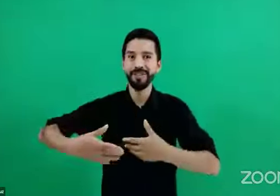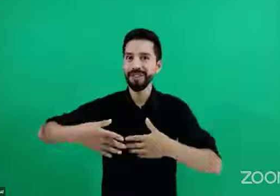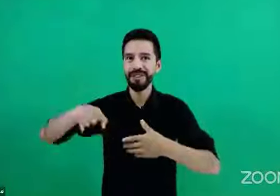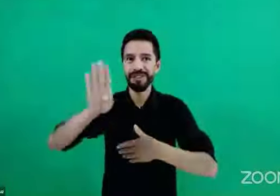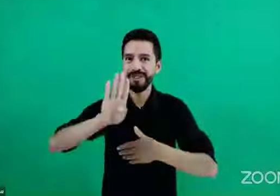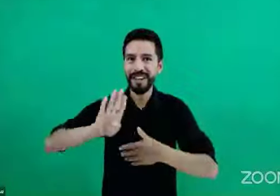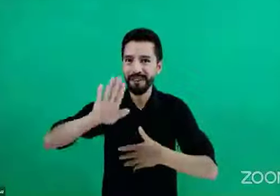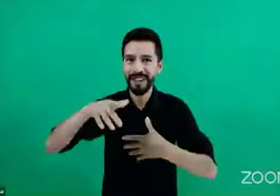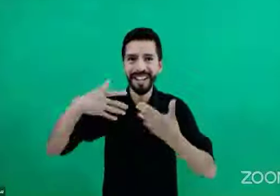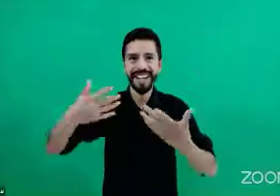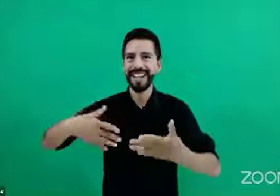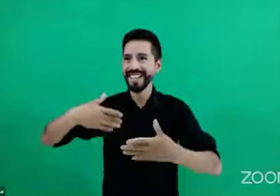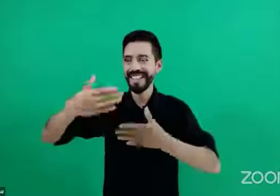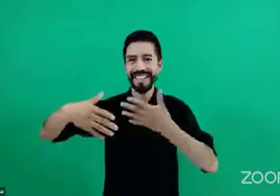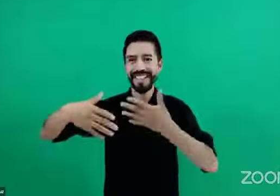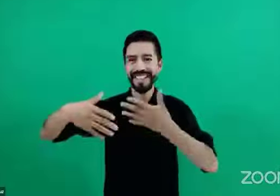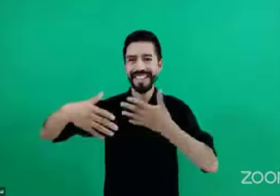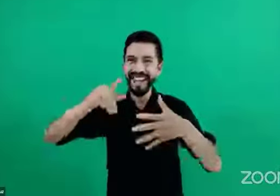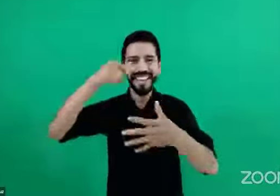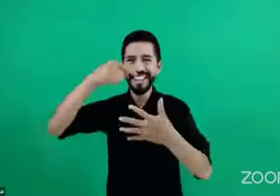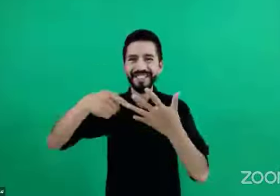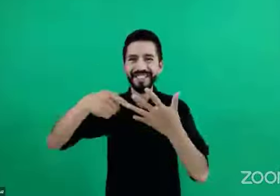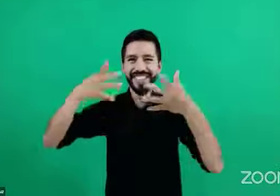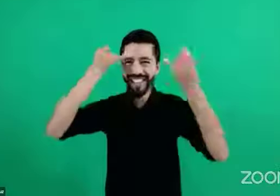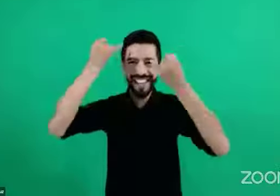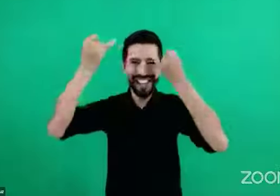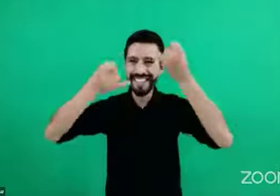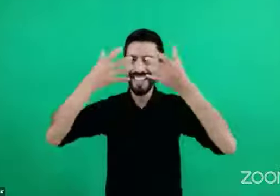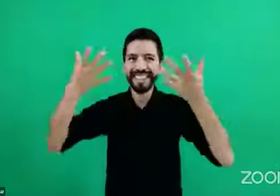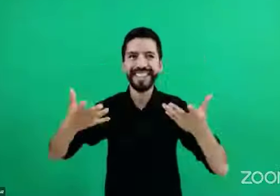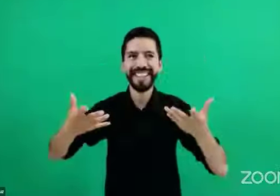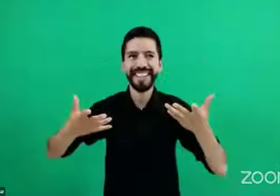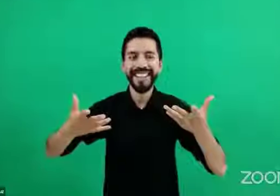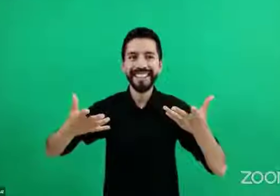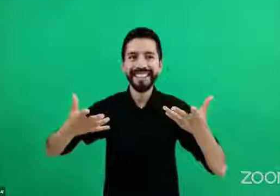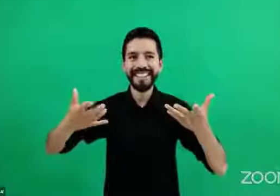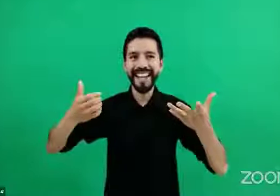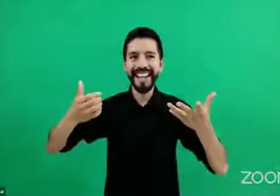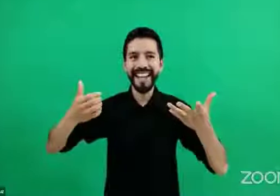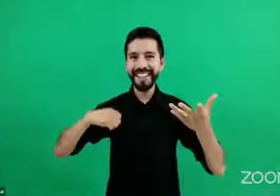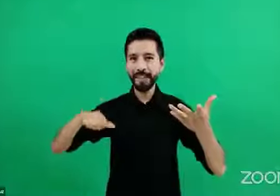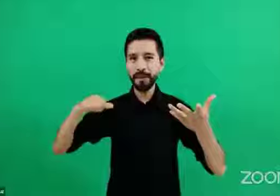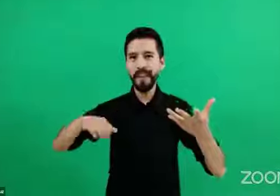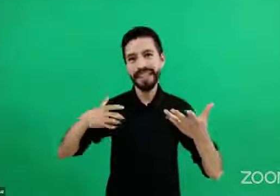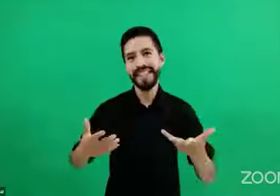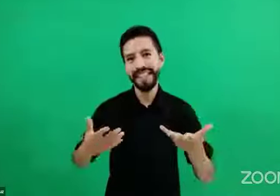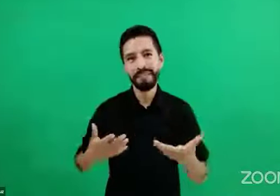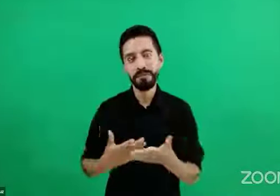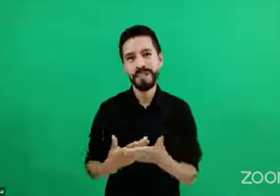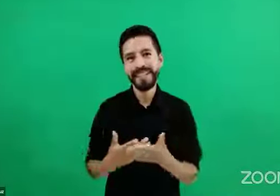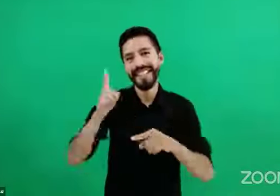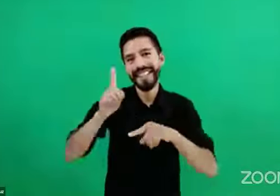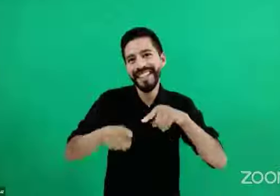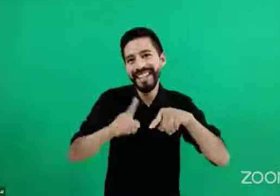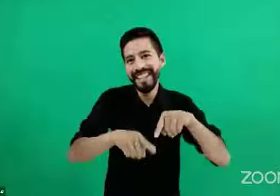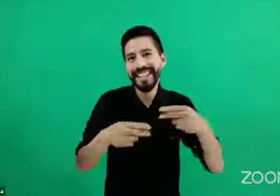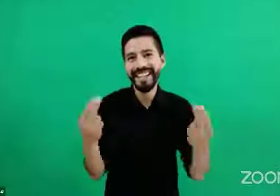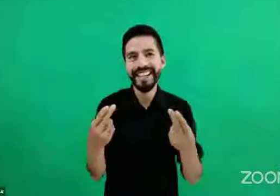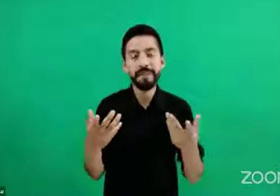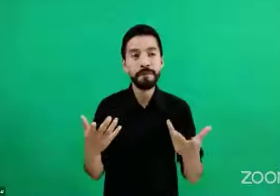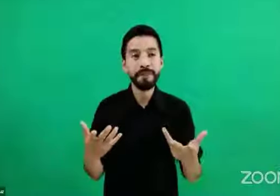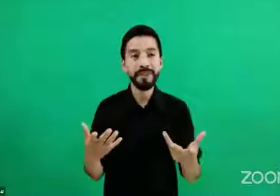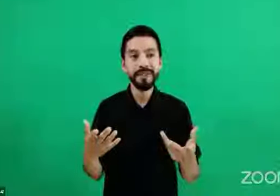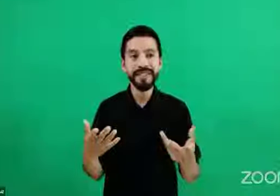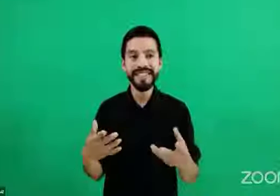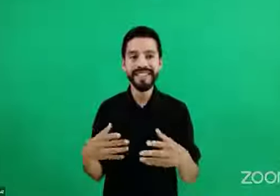enfermedad o incluso una brujería, les hicieron brujería. No sé, ideas tan anticuadas que pues se tienen que